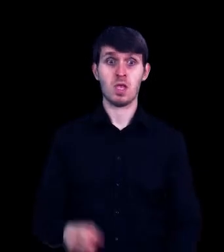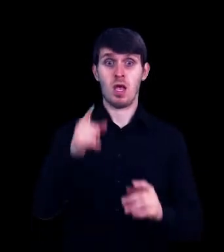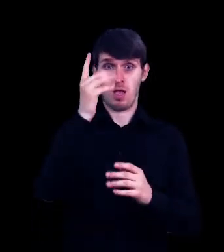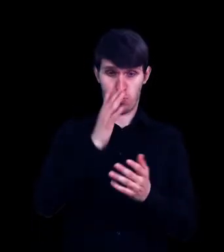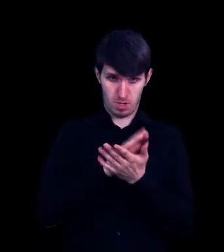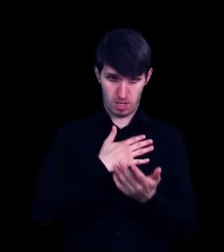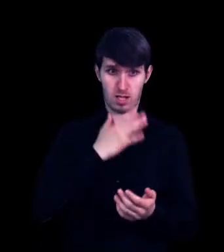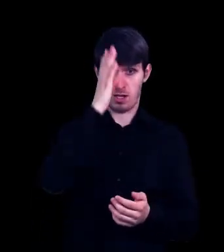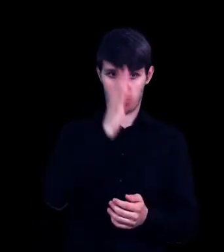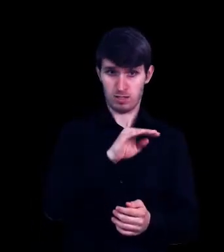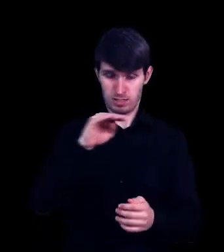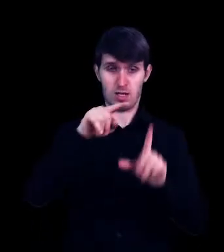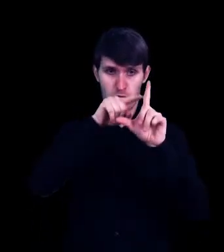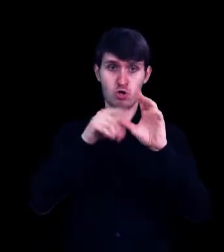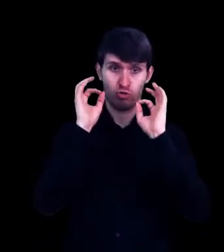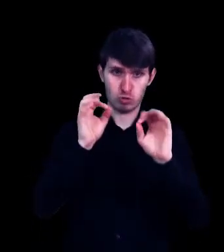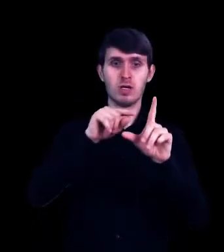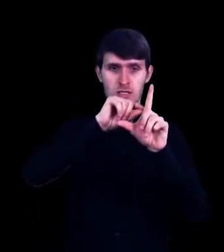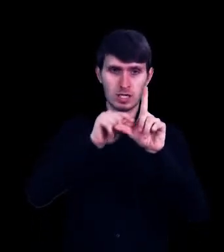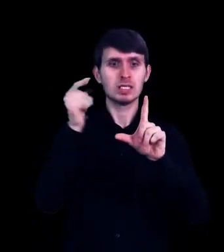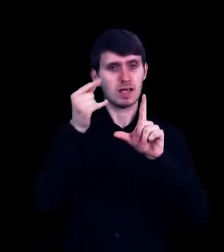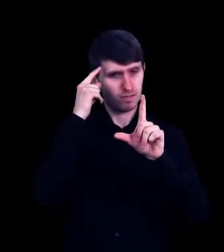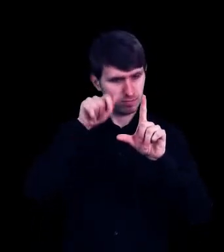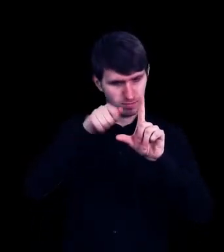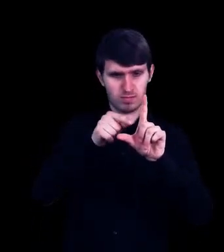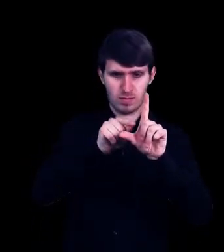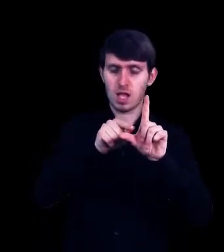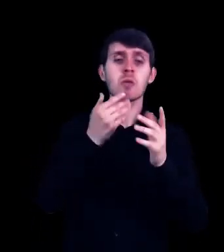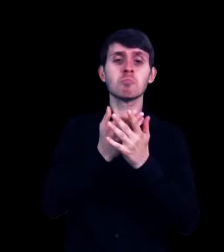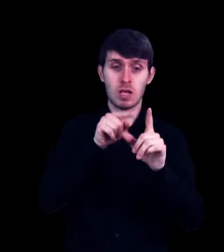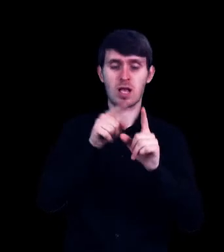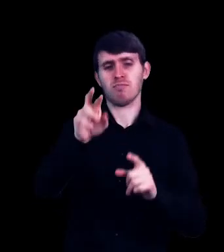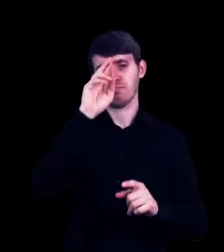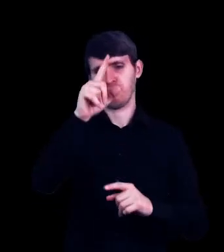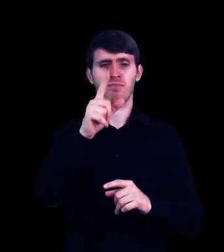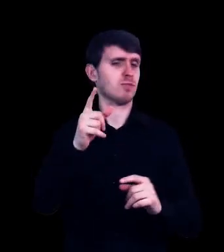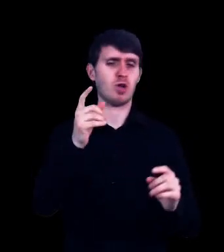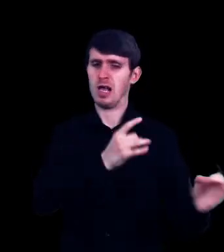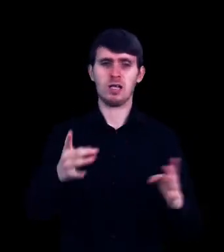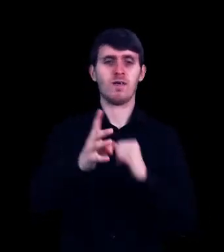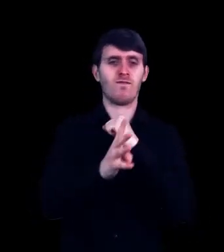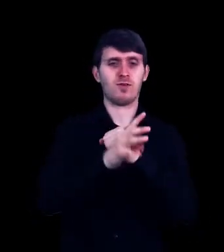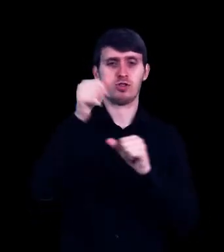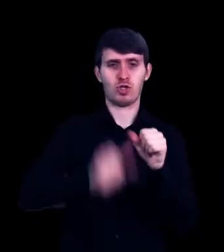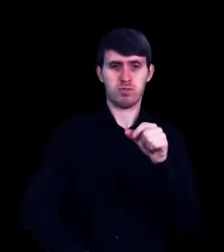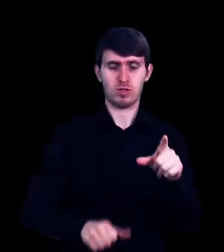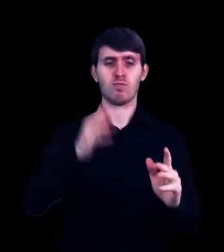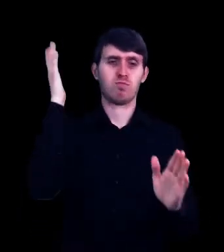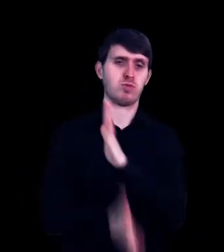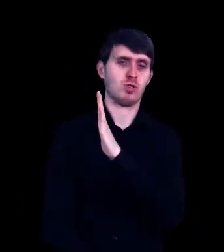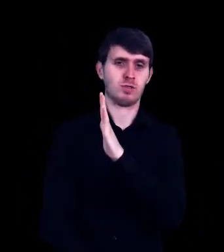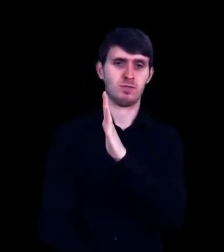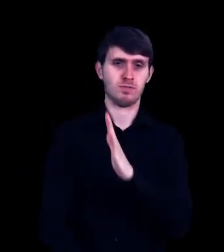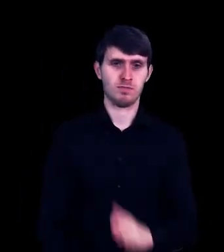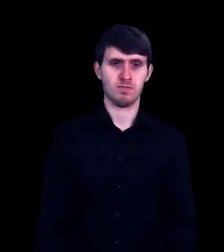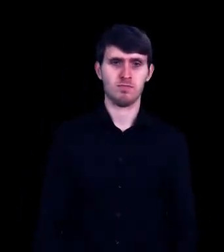prosty zaznaczamy łukiem, mówimy o tym kącie i w ten łuk wpisujemy kropeczkę. Wtedy wiadomo, że mówimy o kącie